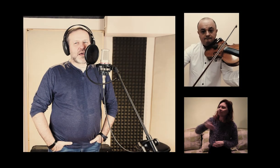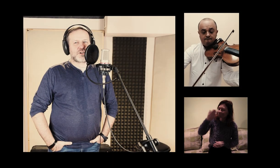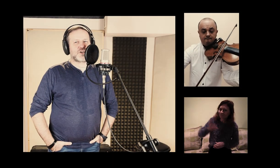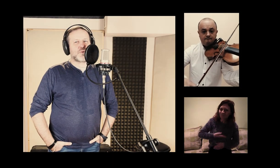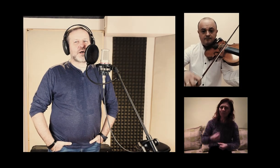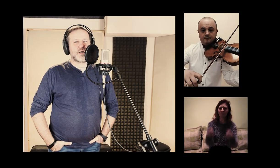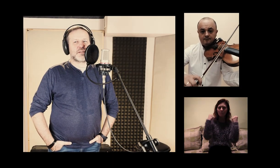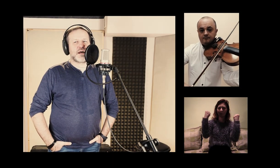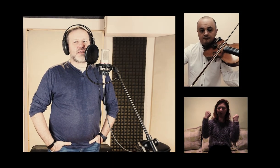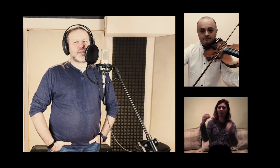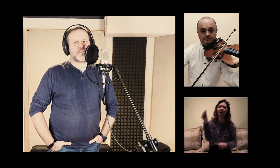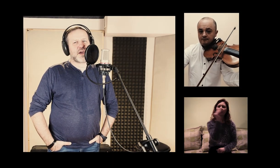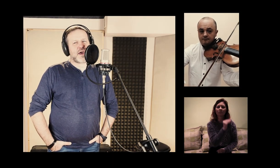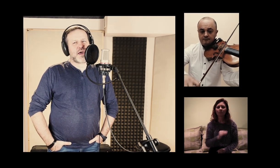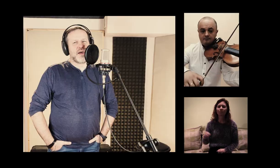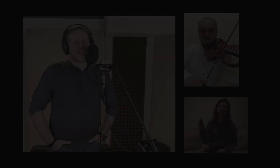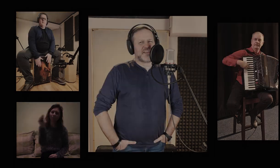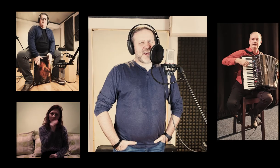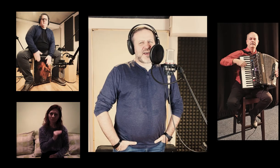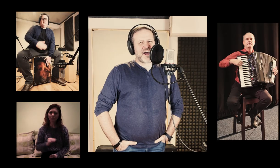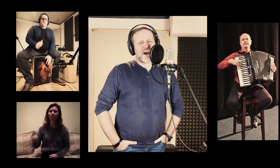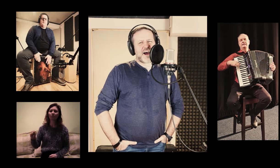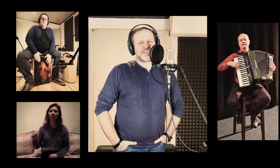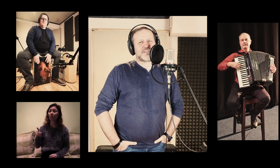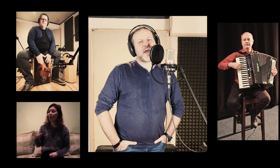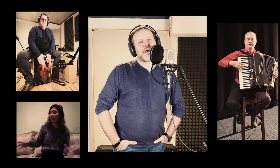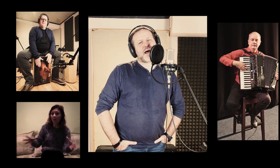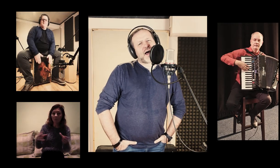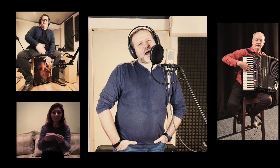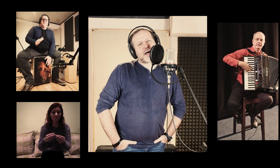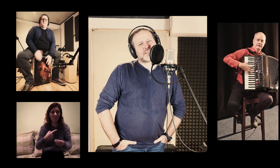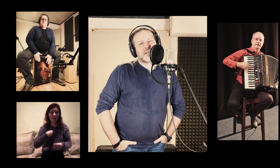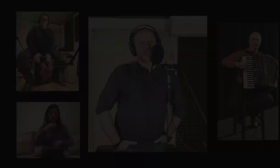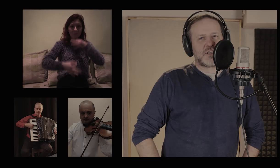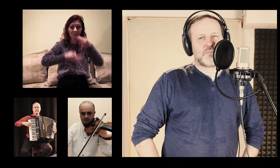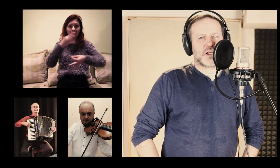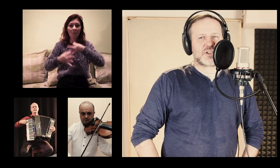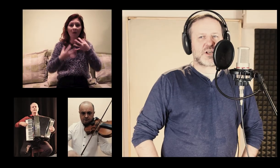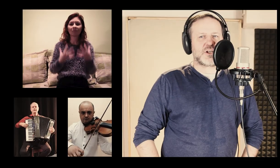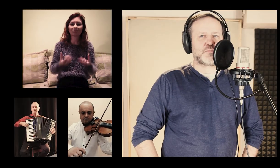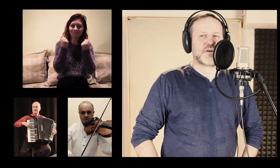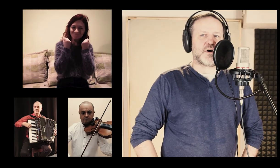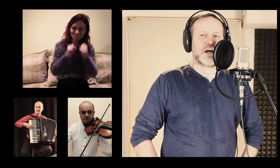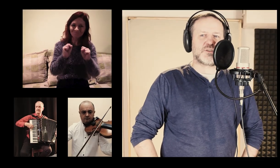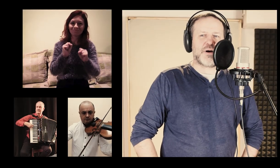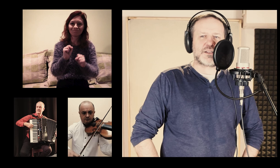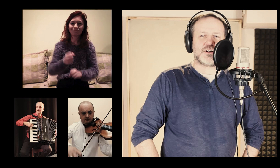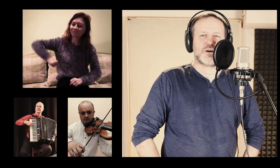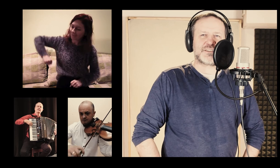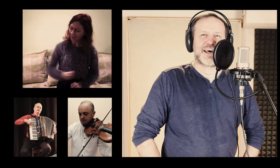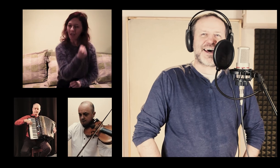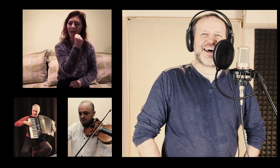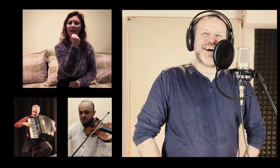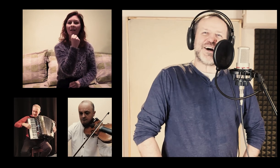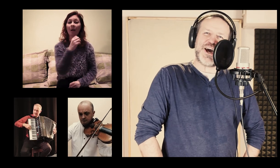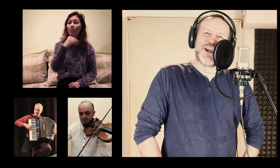Panie, siłę daj mnie. Nie raz, nie raz. Z nim jeszcze śpiewać bardzo